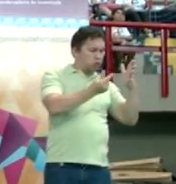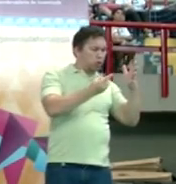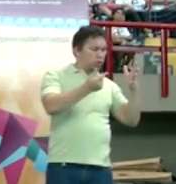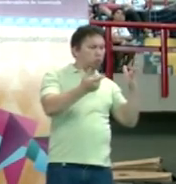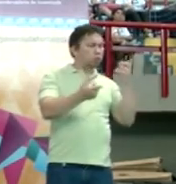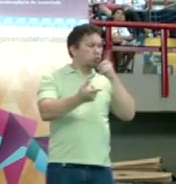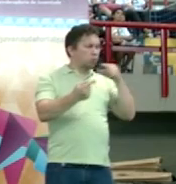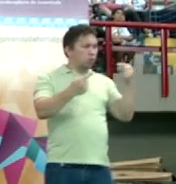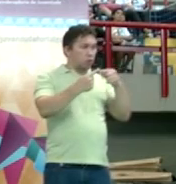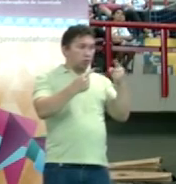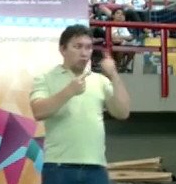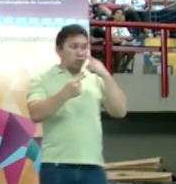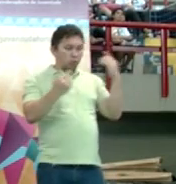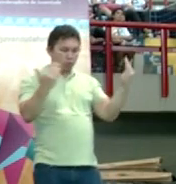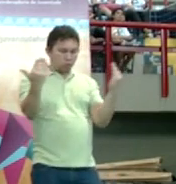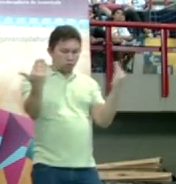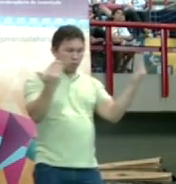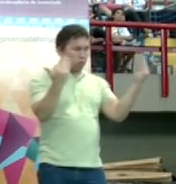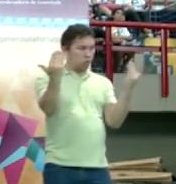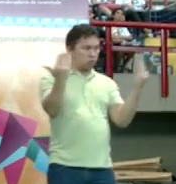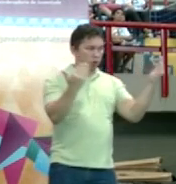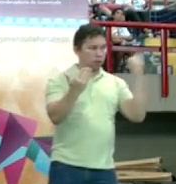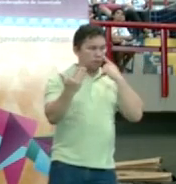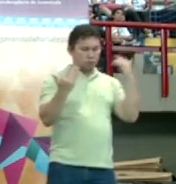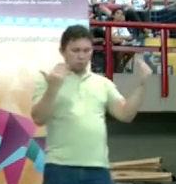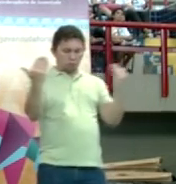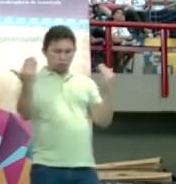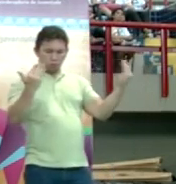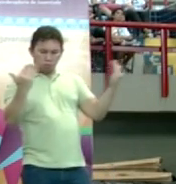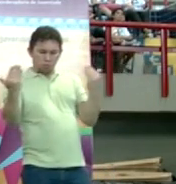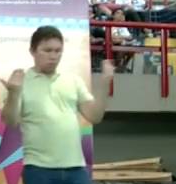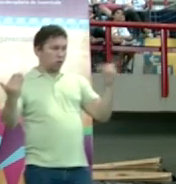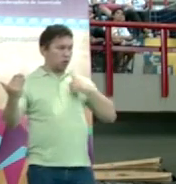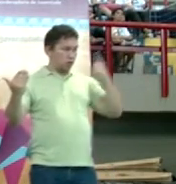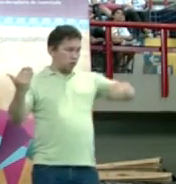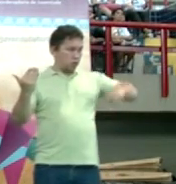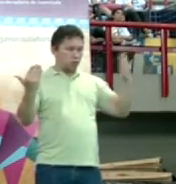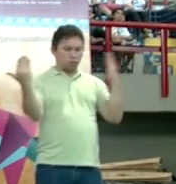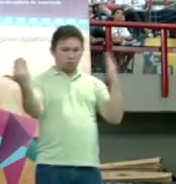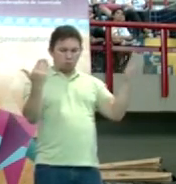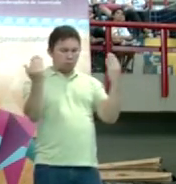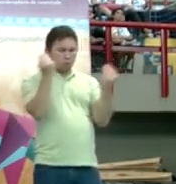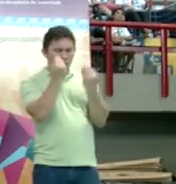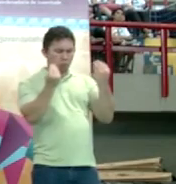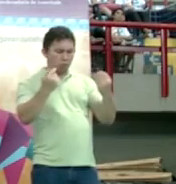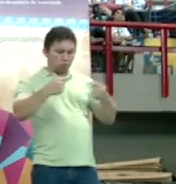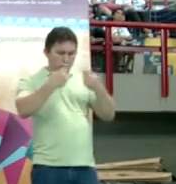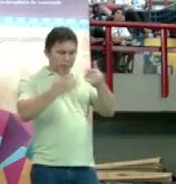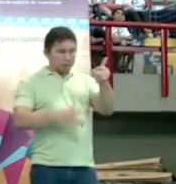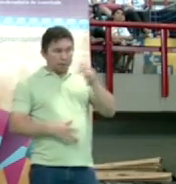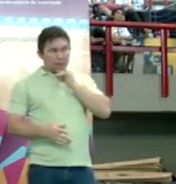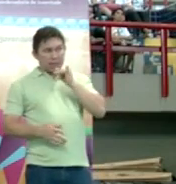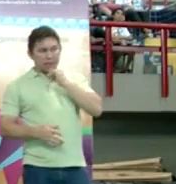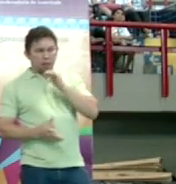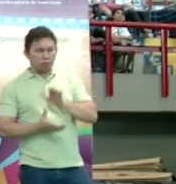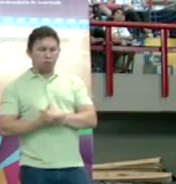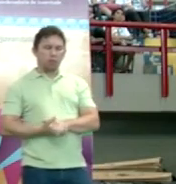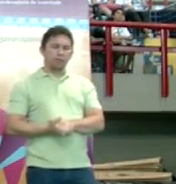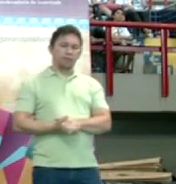Bora fazer uma analogia, eu adoro trabalhar com analogia, comparação. Bora fazer uma comparação. Se eu disser assim,